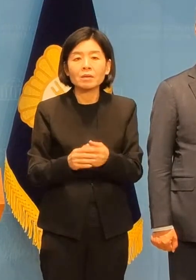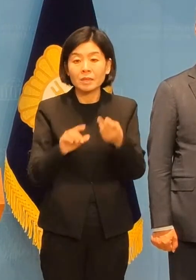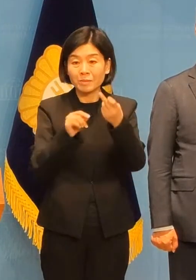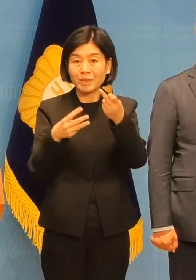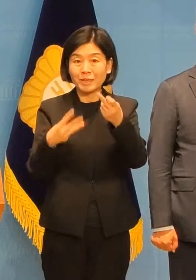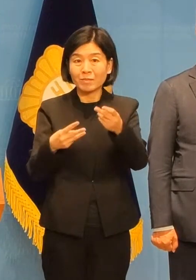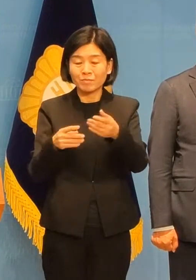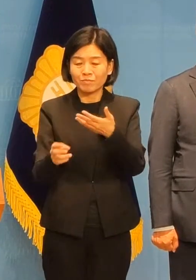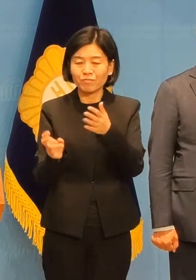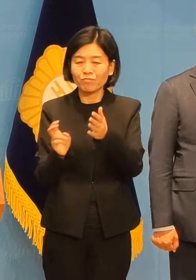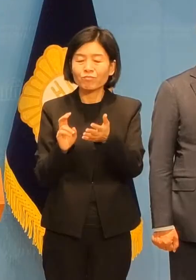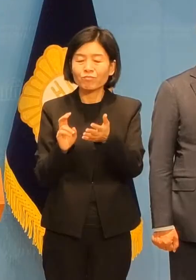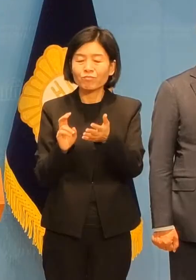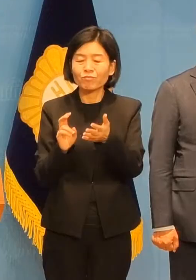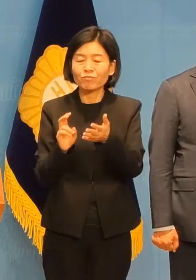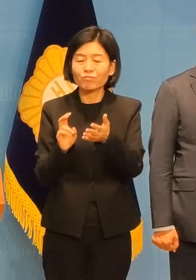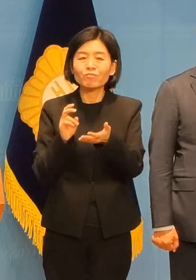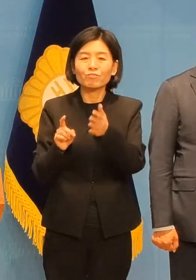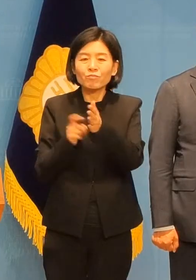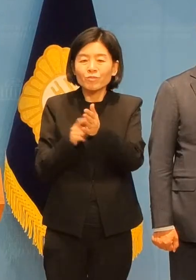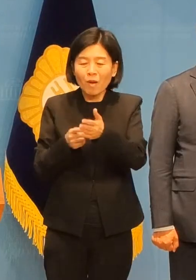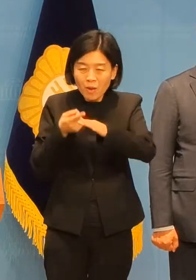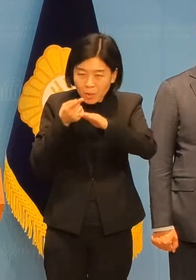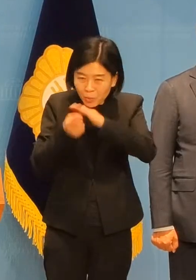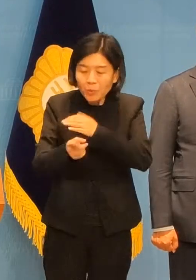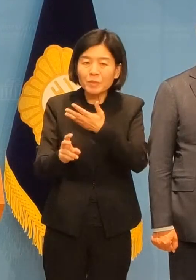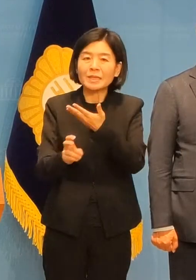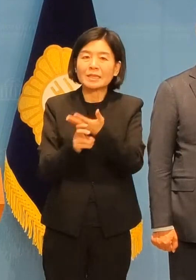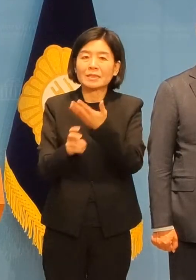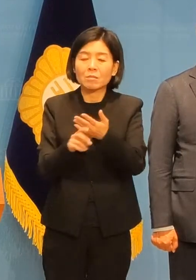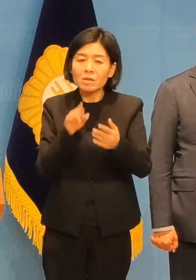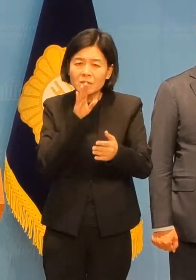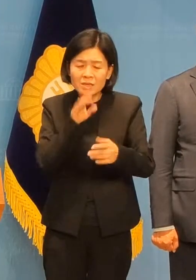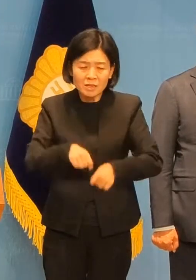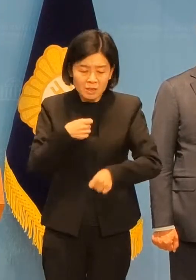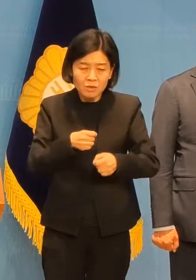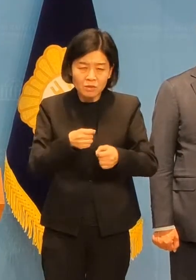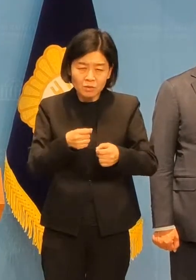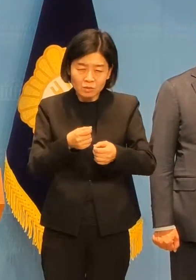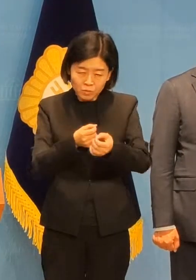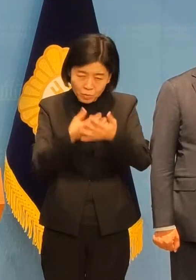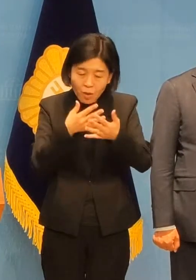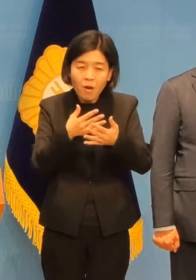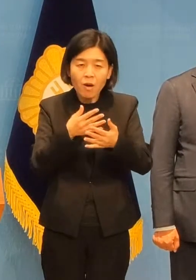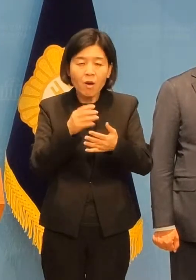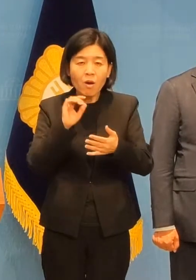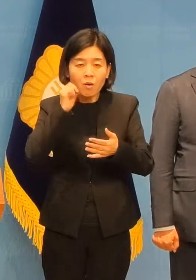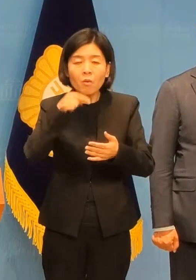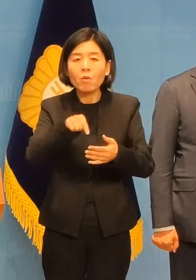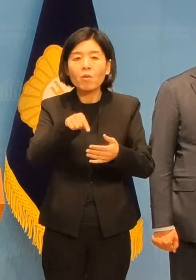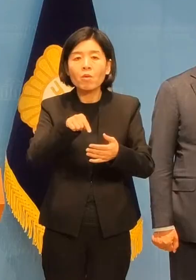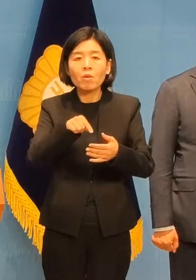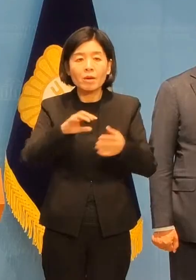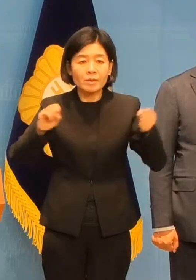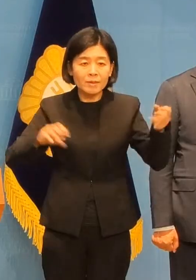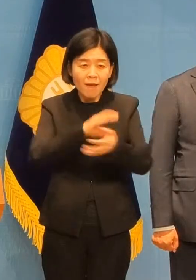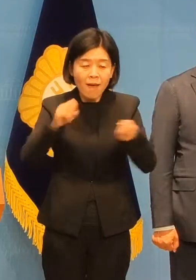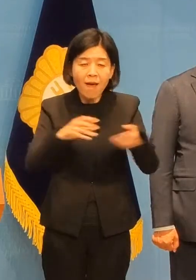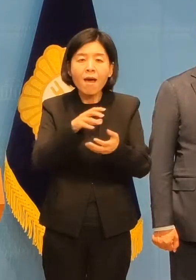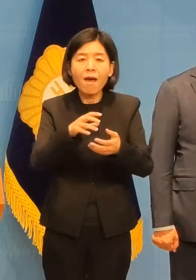불법 계엄의 진실 규명과 내란 혐의 수사를 자초시키고자 하는